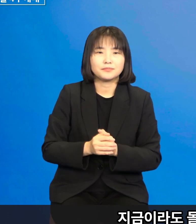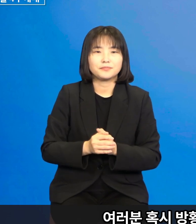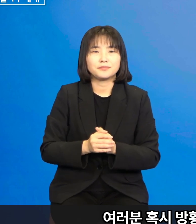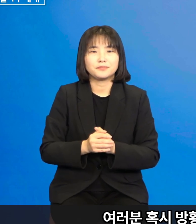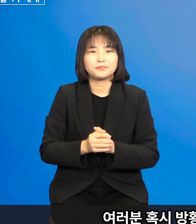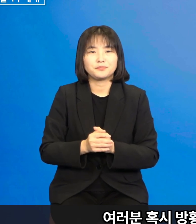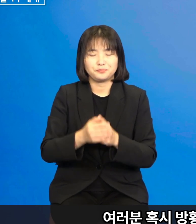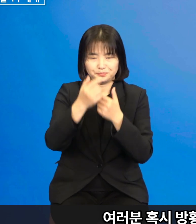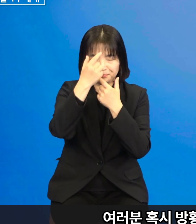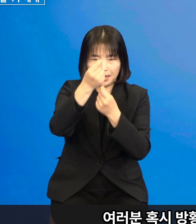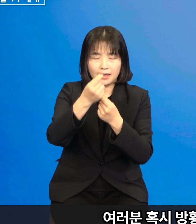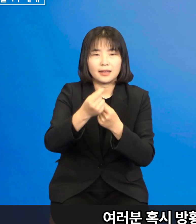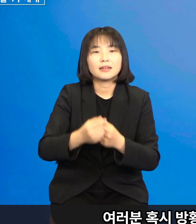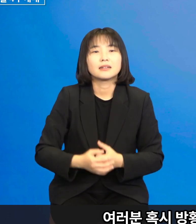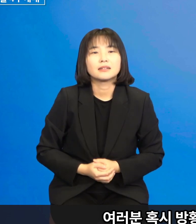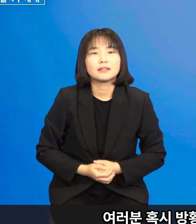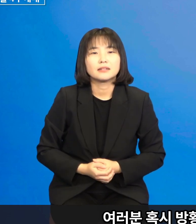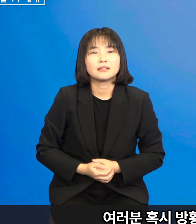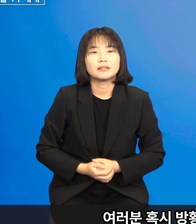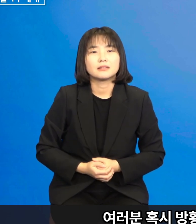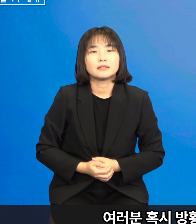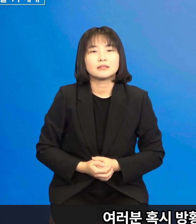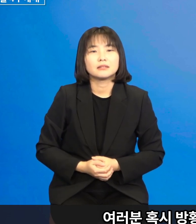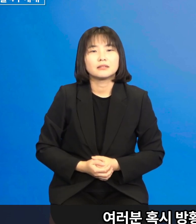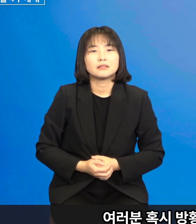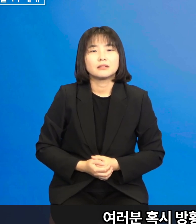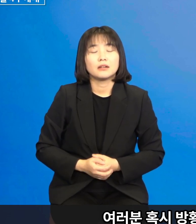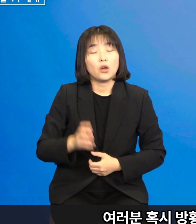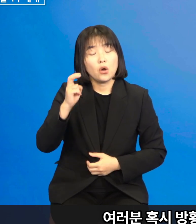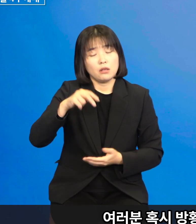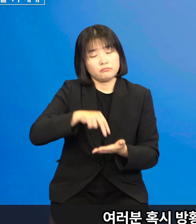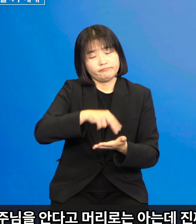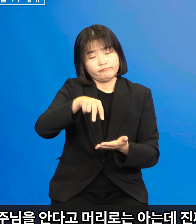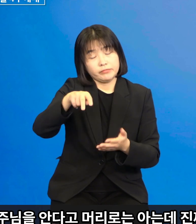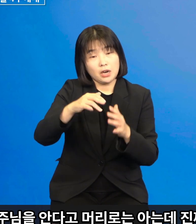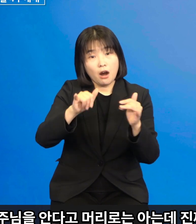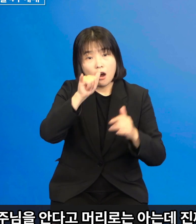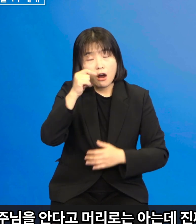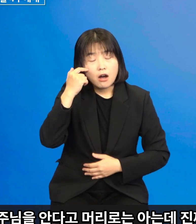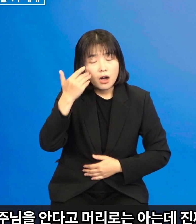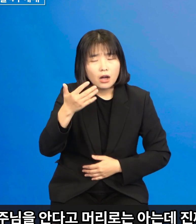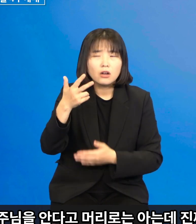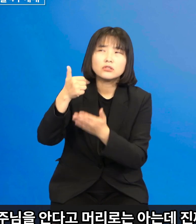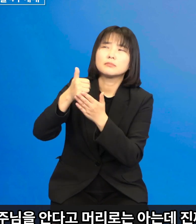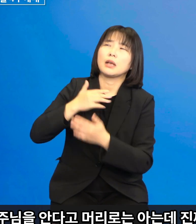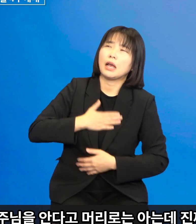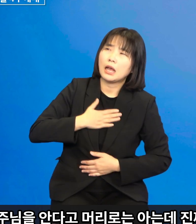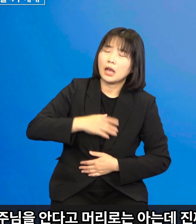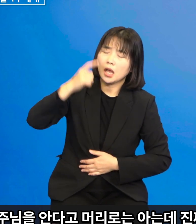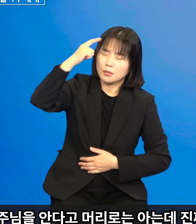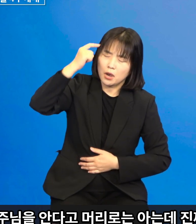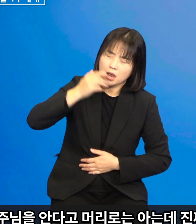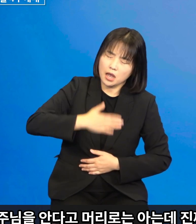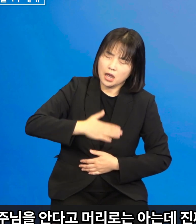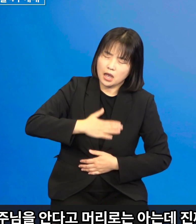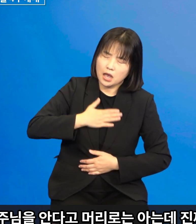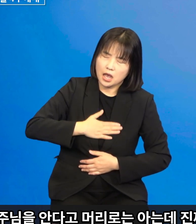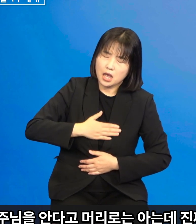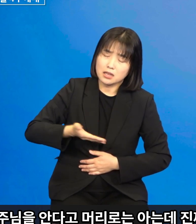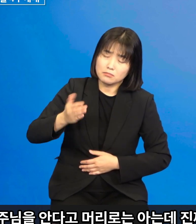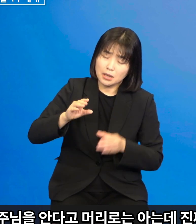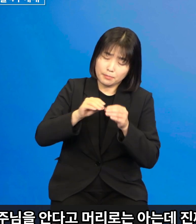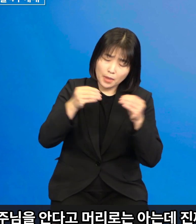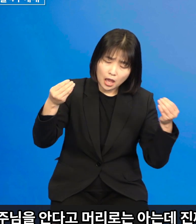했던 것이죠. 여러분, 혹시 방황하시는 분이 계십니까? 주님을 안다고 머리로는 아는데